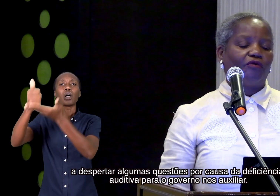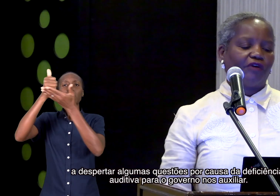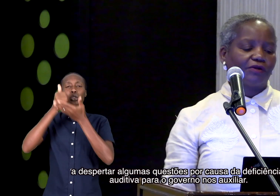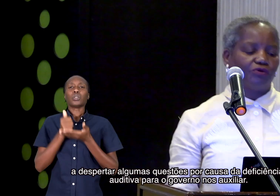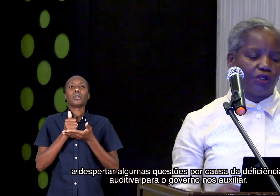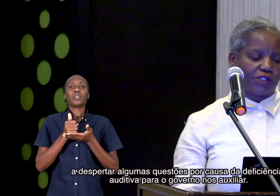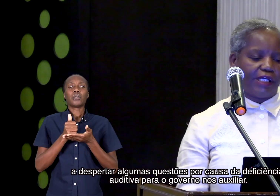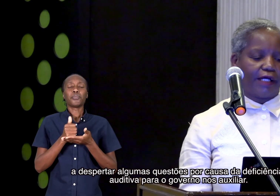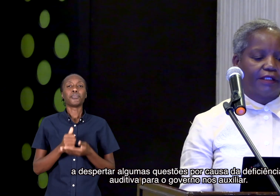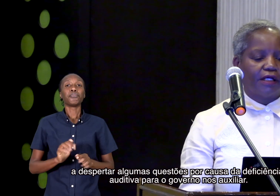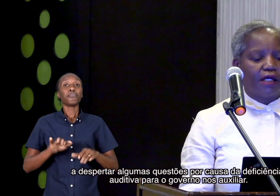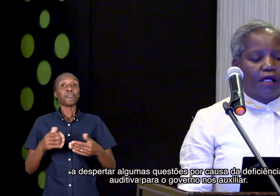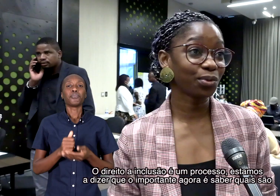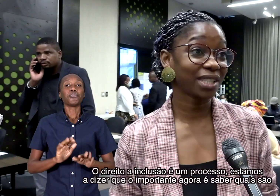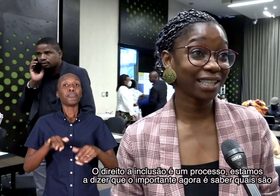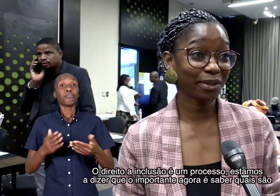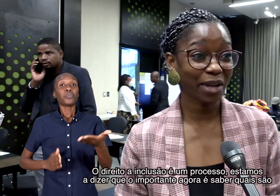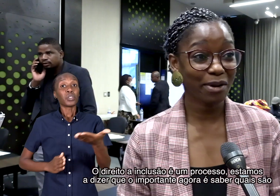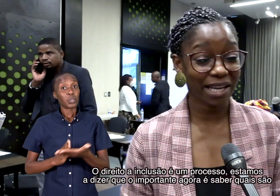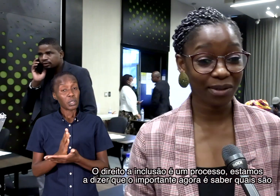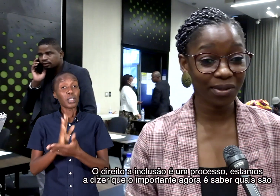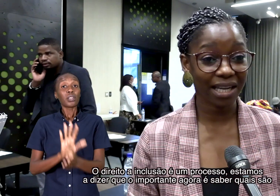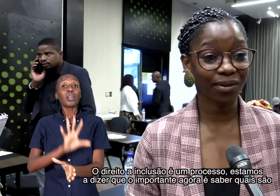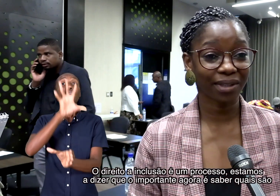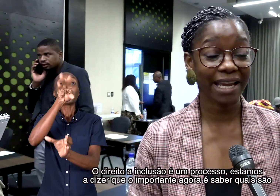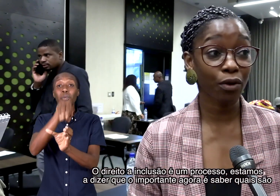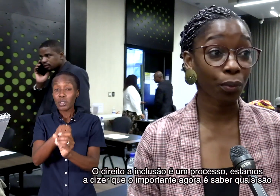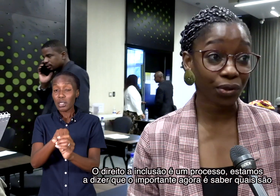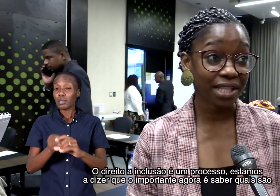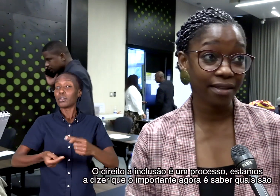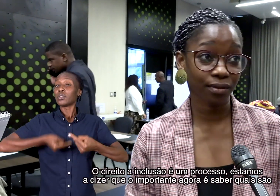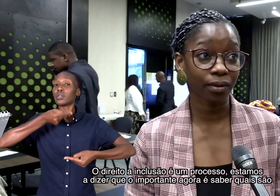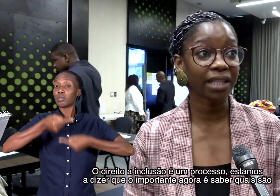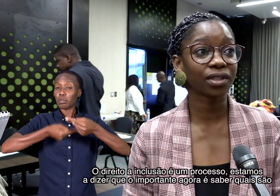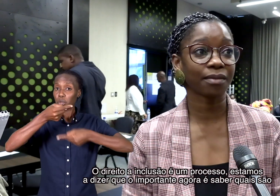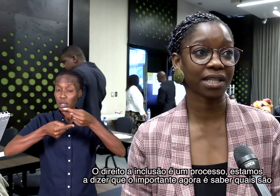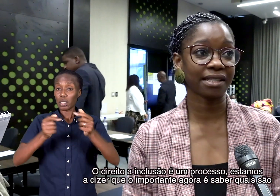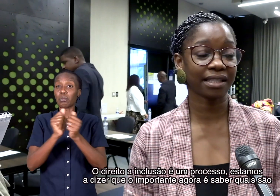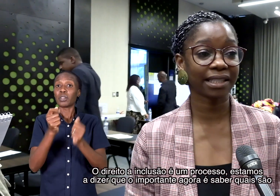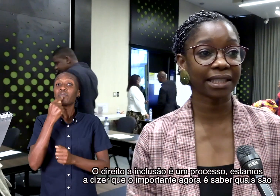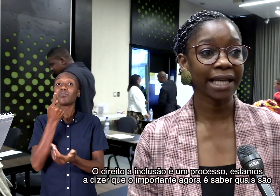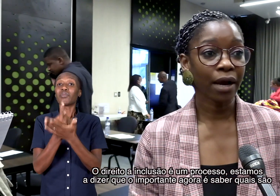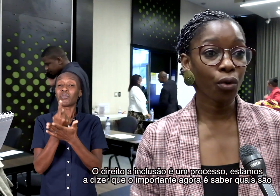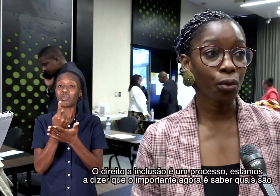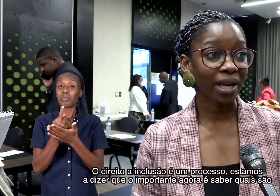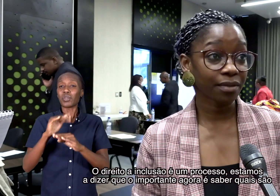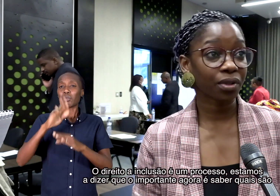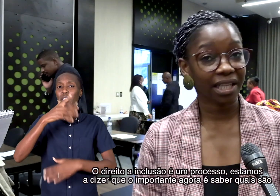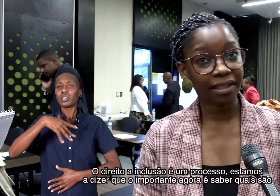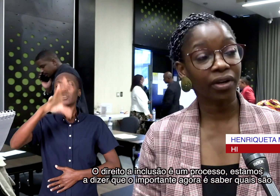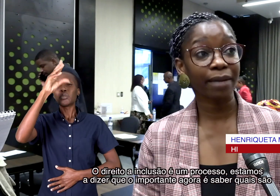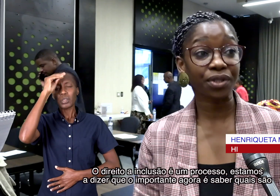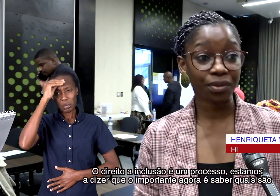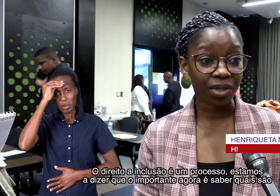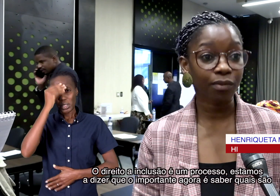para o governo nos auxiliar. O direito à inclusão é um processo, não é? Nós estamos a dizer que o mais